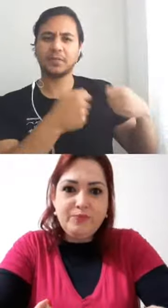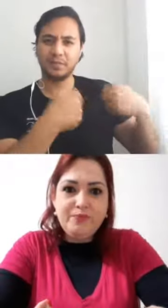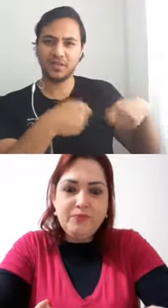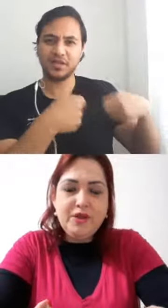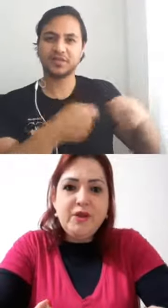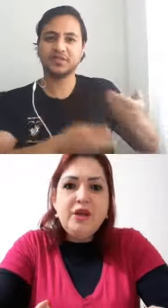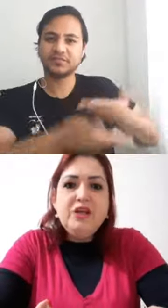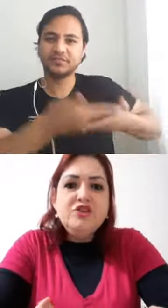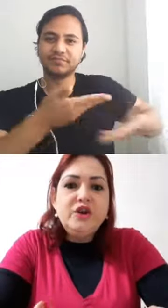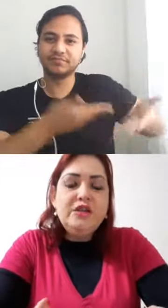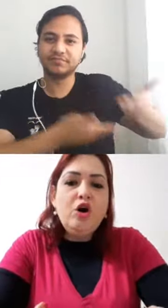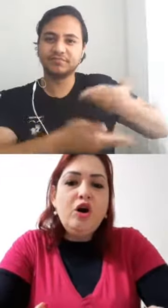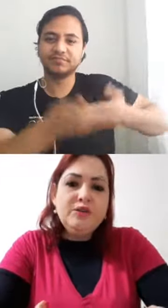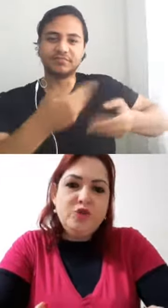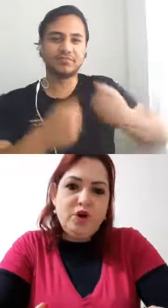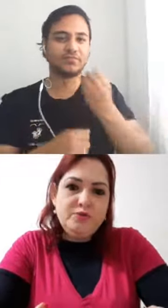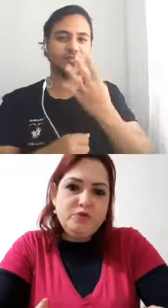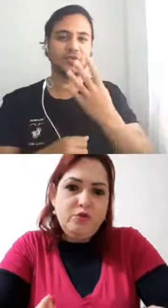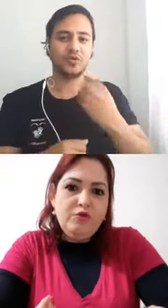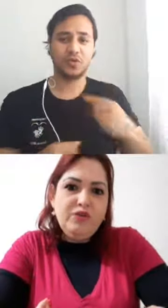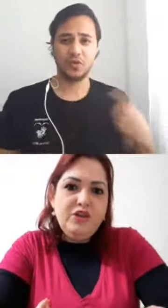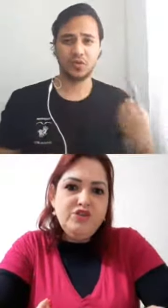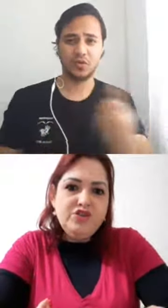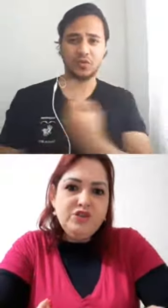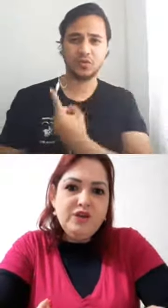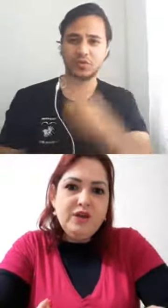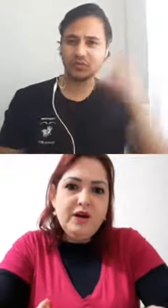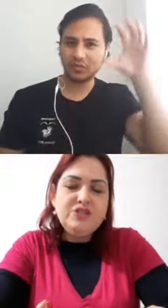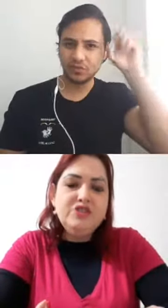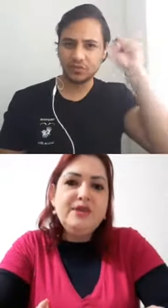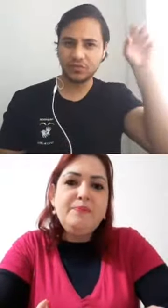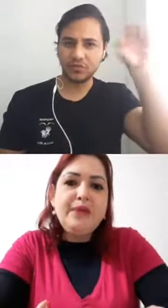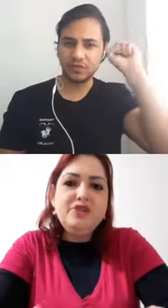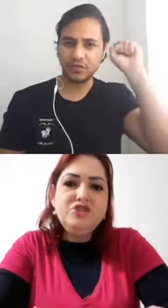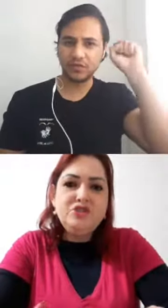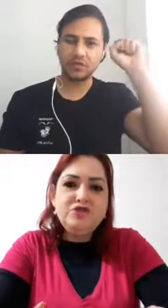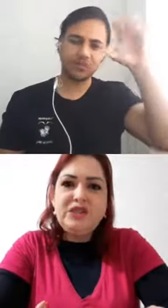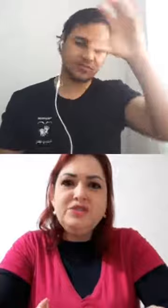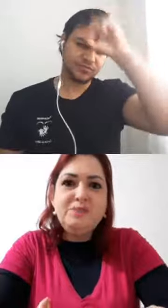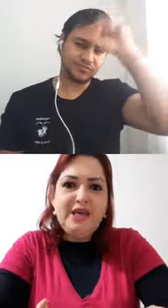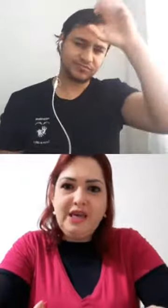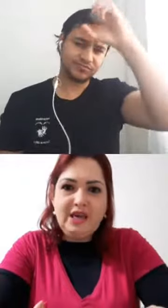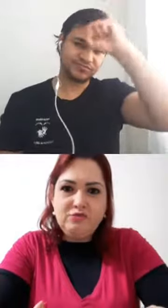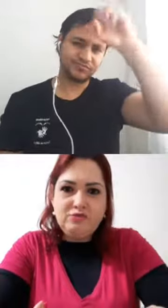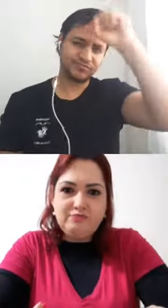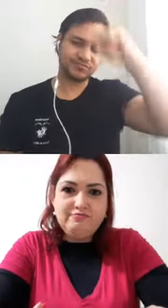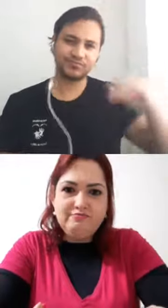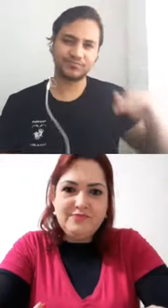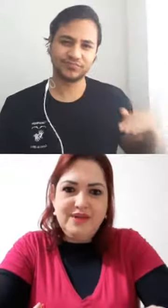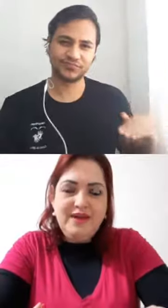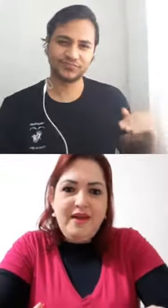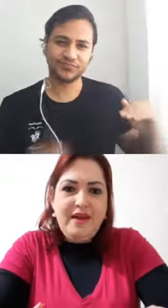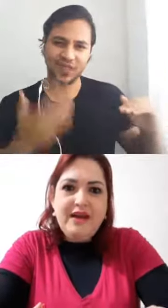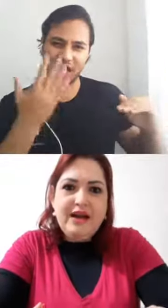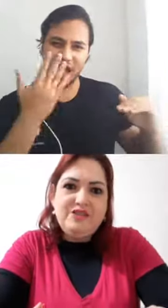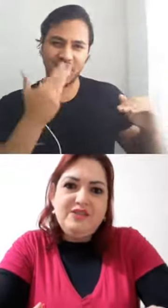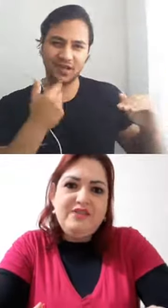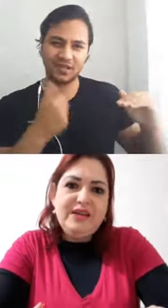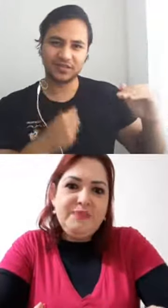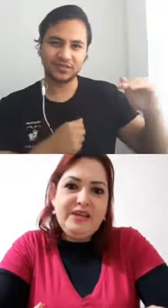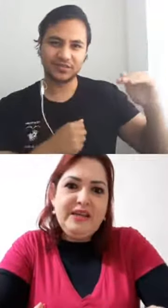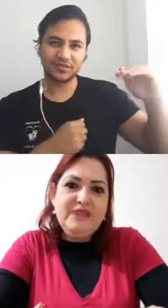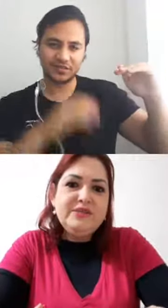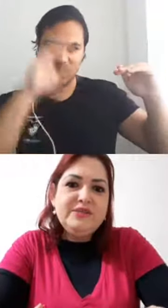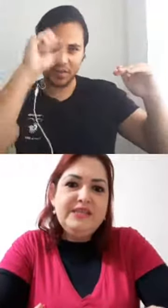agradável. Só que nós, Robson, ouvinte, a gente aprende isso desde pequeno. A gente